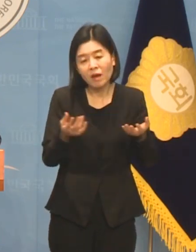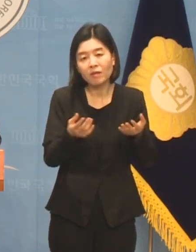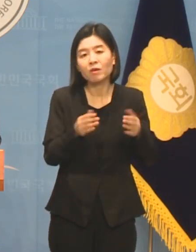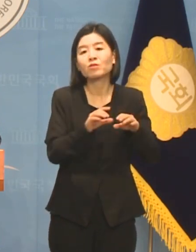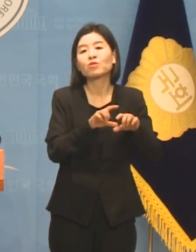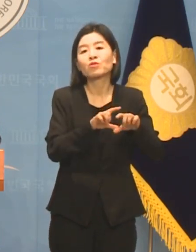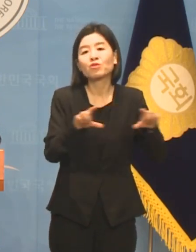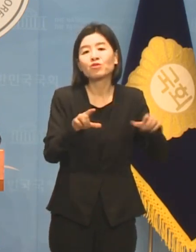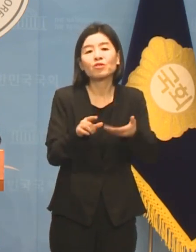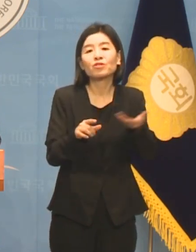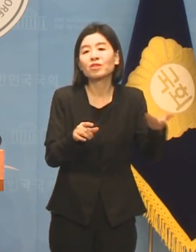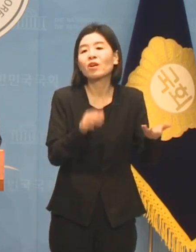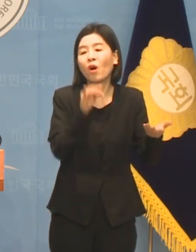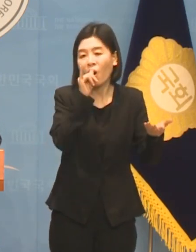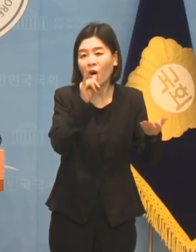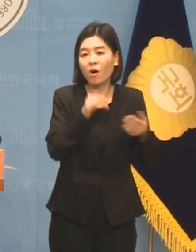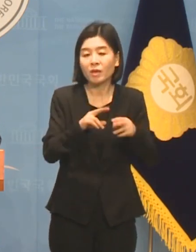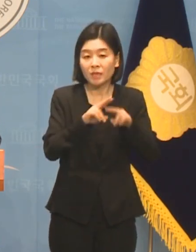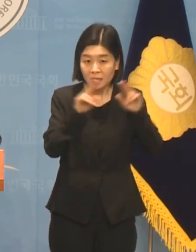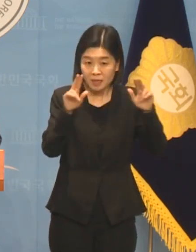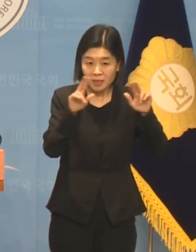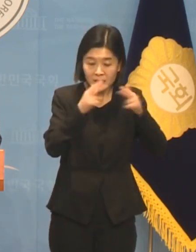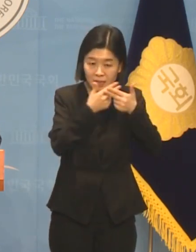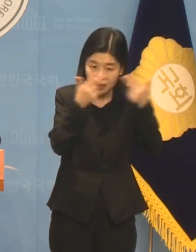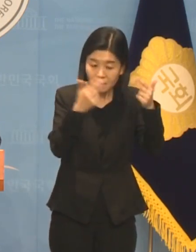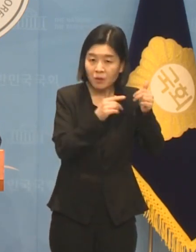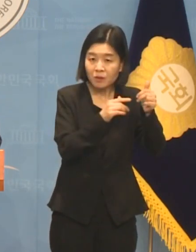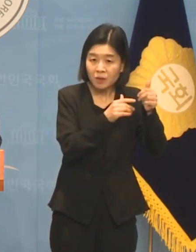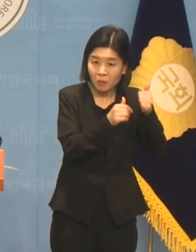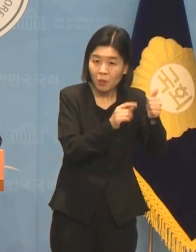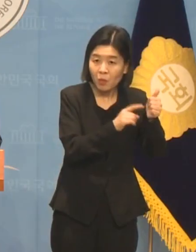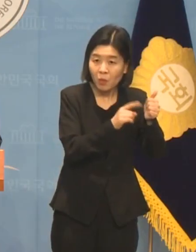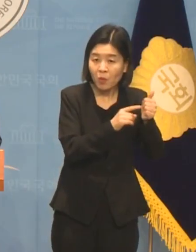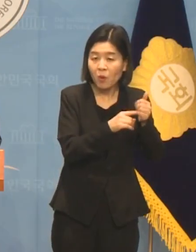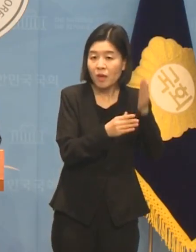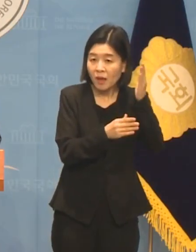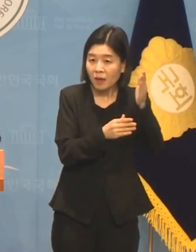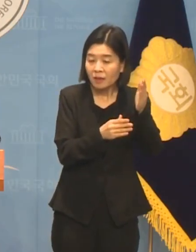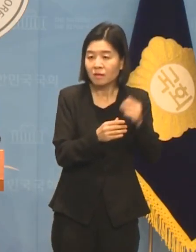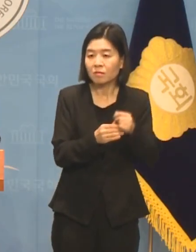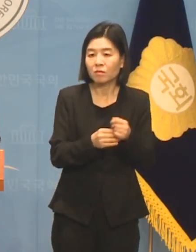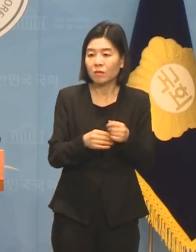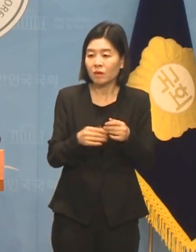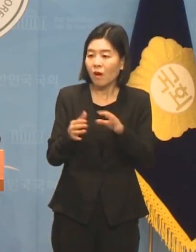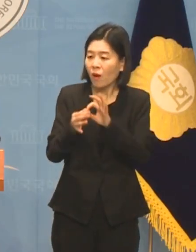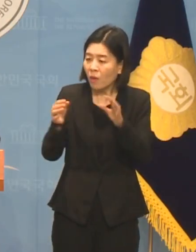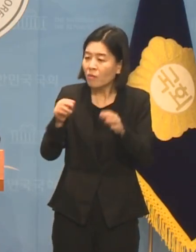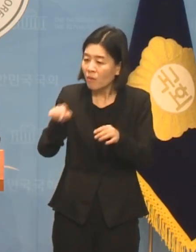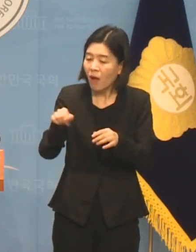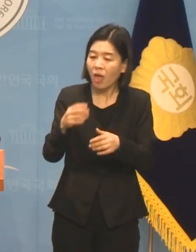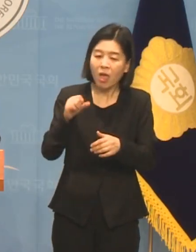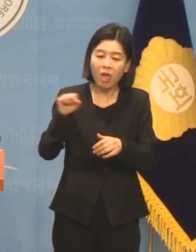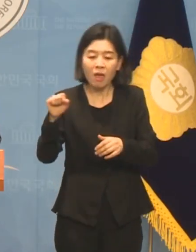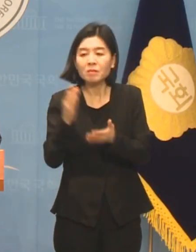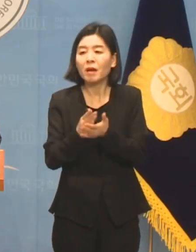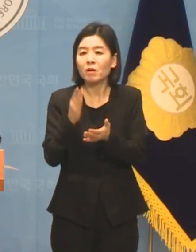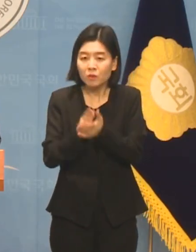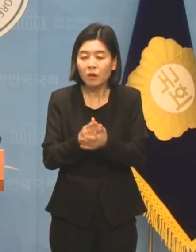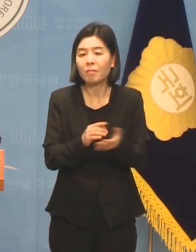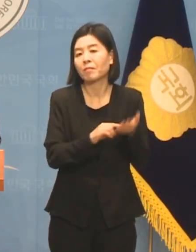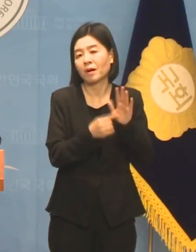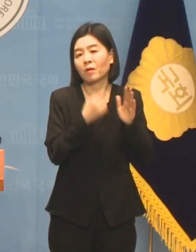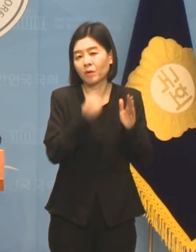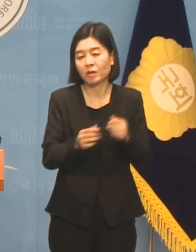얘기한 것처럼 관계없는 것과 연관지어 발목 잡지 말고 중산층 세부담 완화를 위한 민주당의